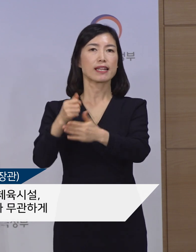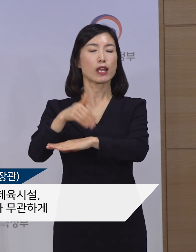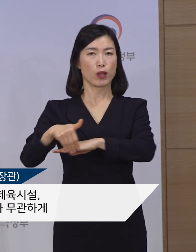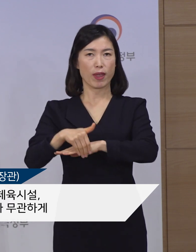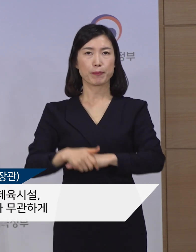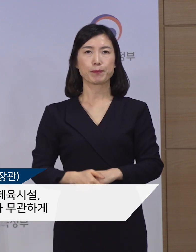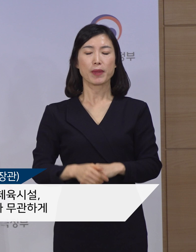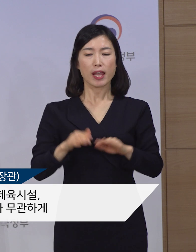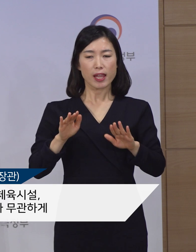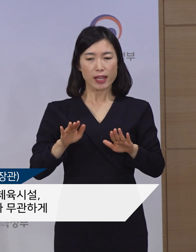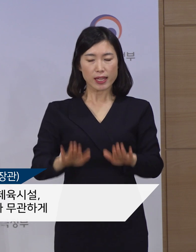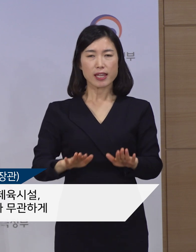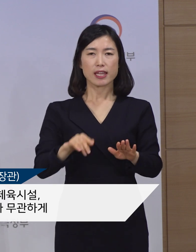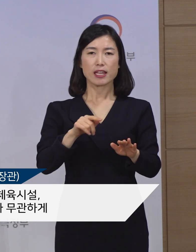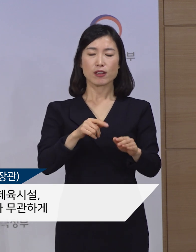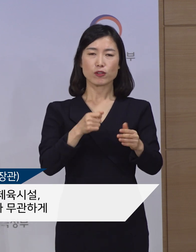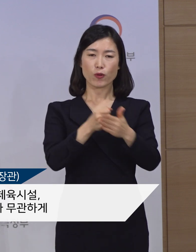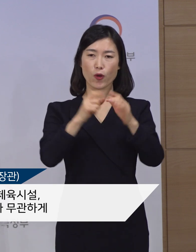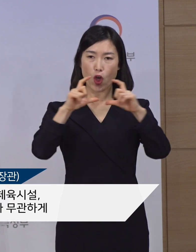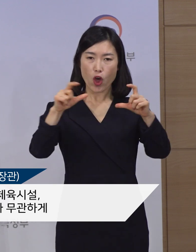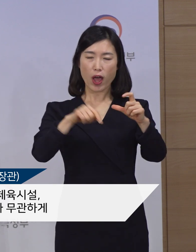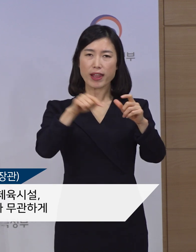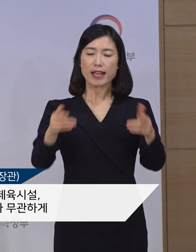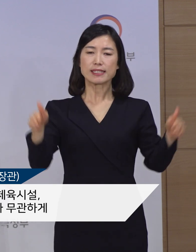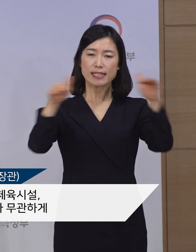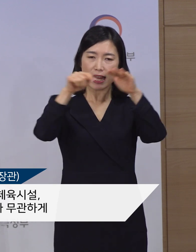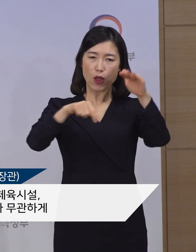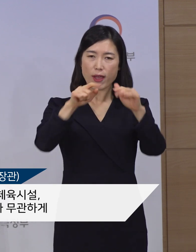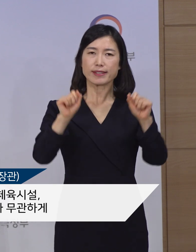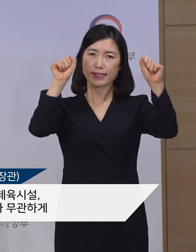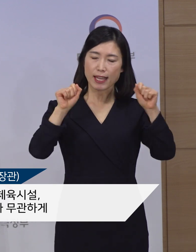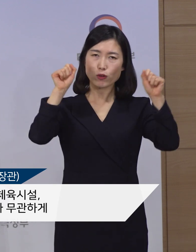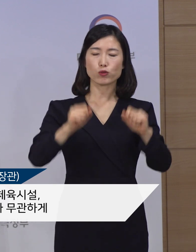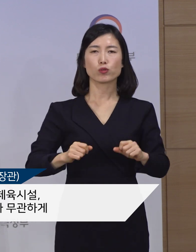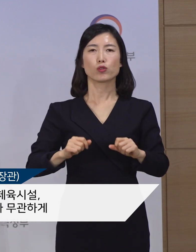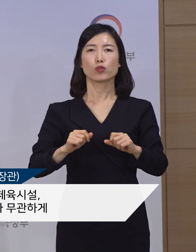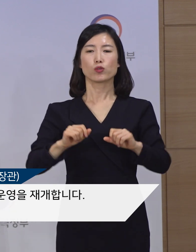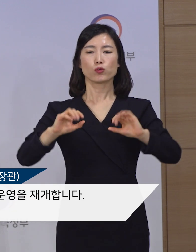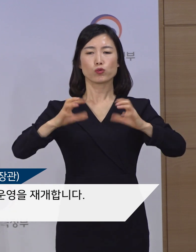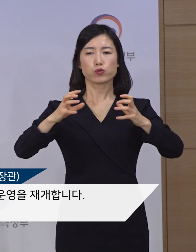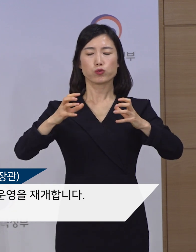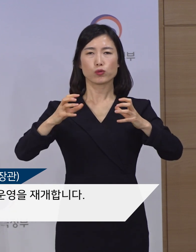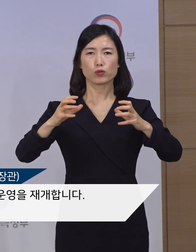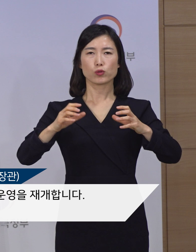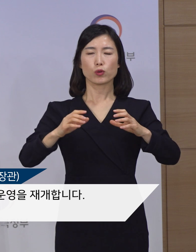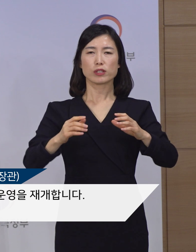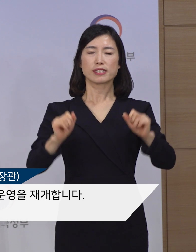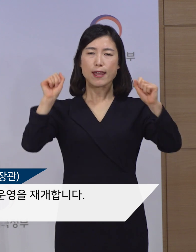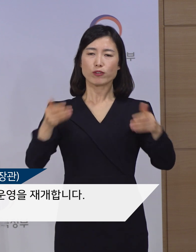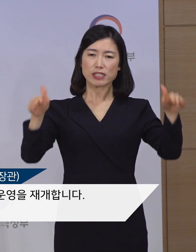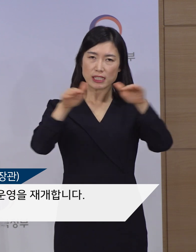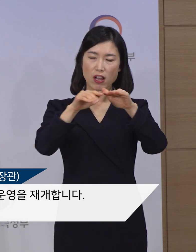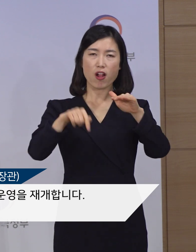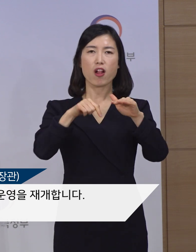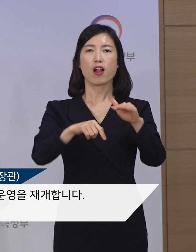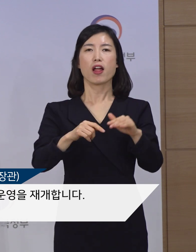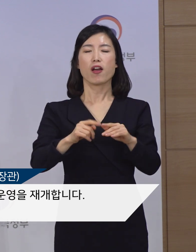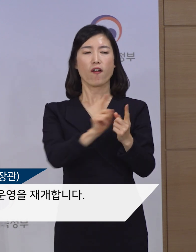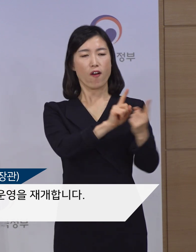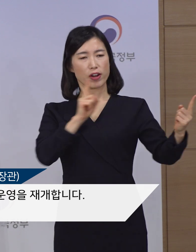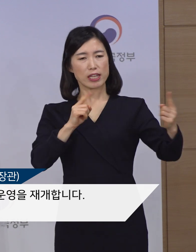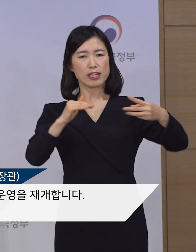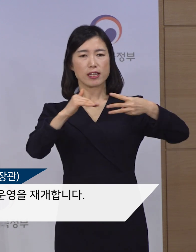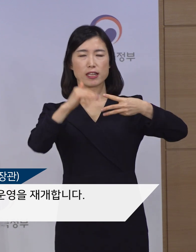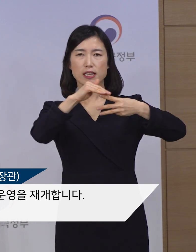조정과 동일한 종류의 국공립 실내외 체육시설 그리고 거리두기 단계와 무관하게 지자체에서 임의로 운영을 중단한